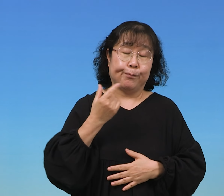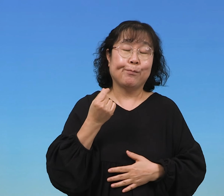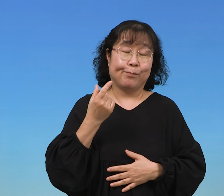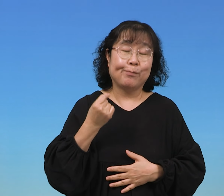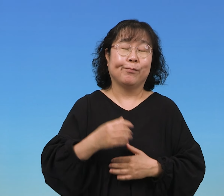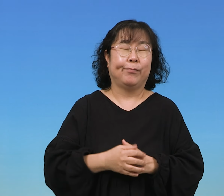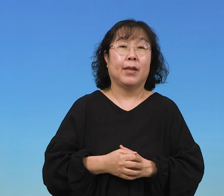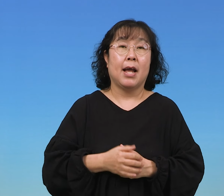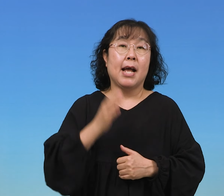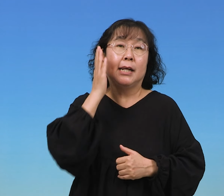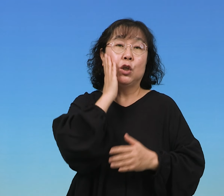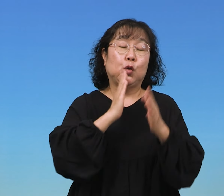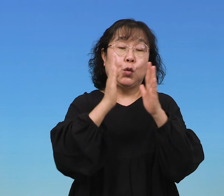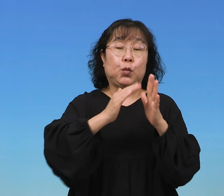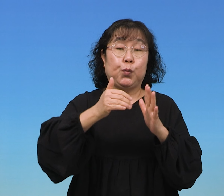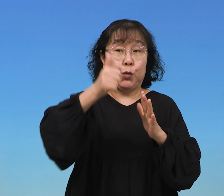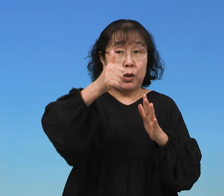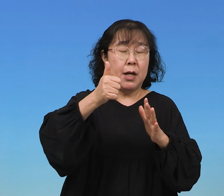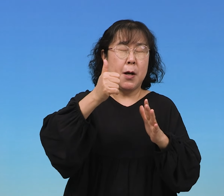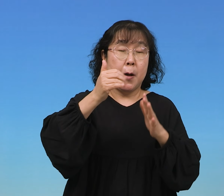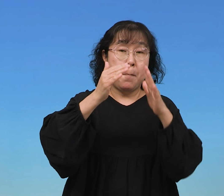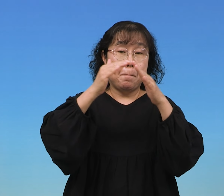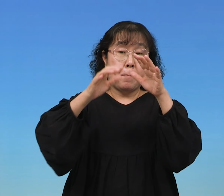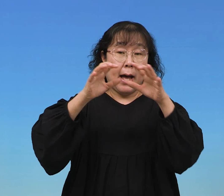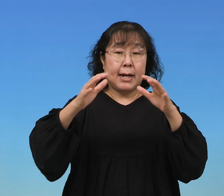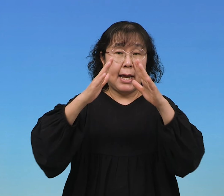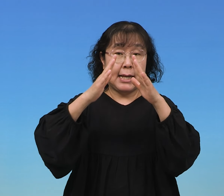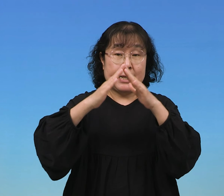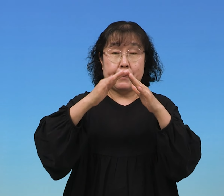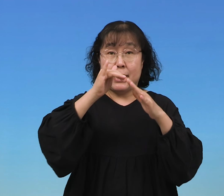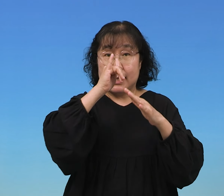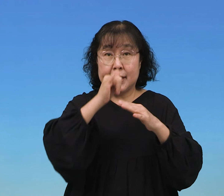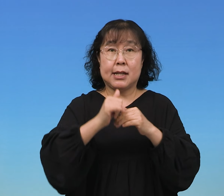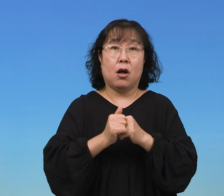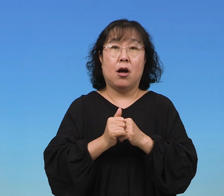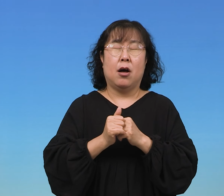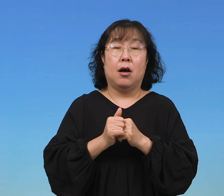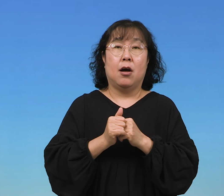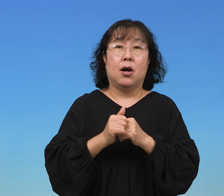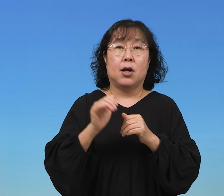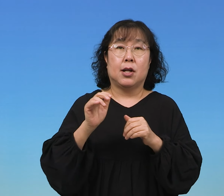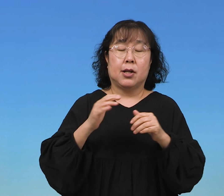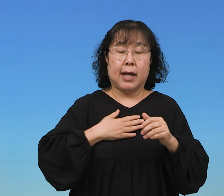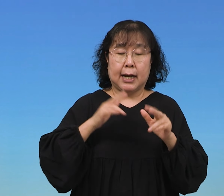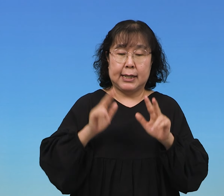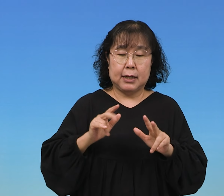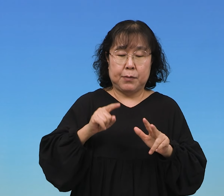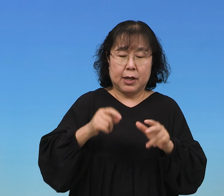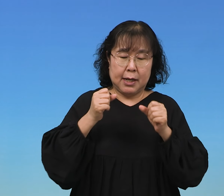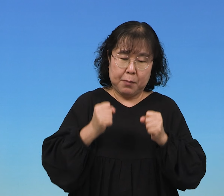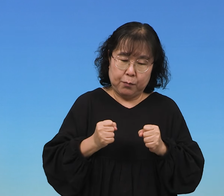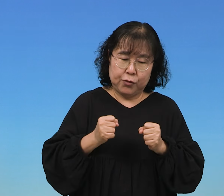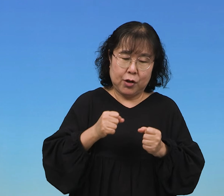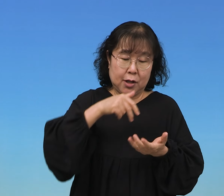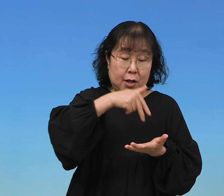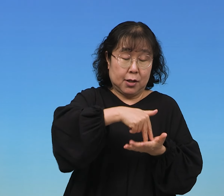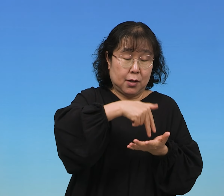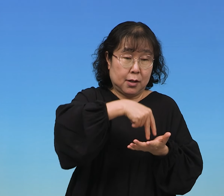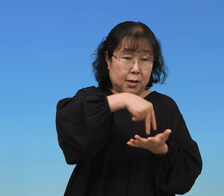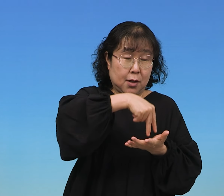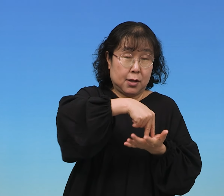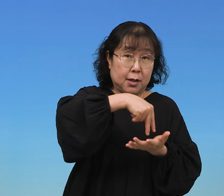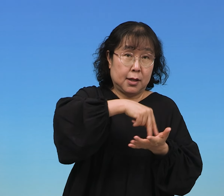듯해. 숲 주인은 마을에 집이 있어서 내가 지금 여기 멈추어 선 채